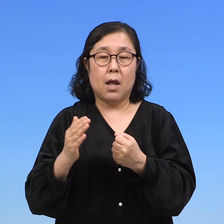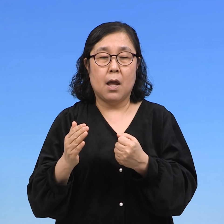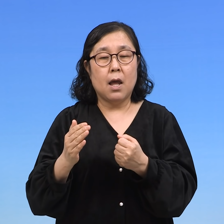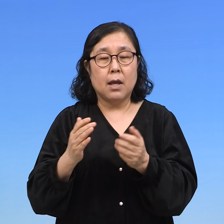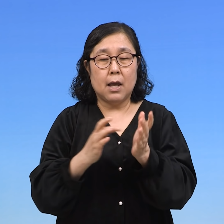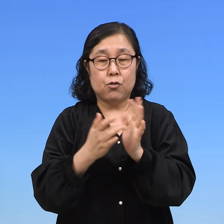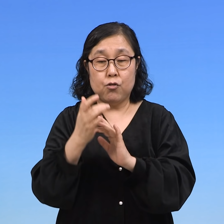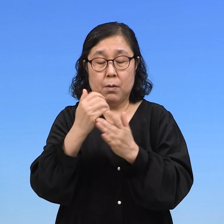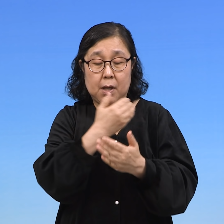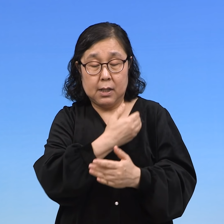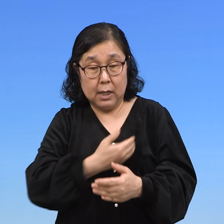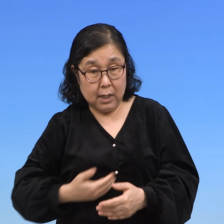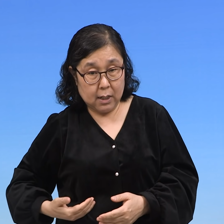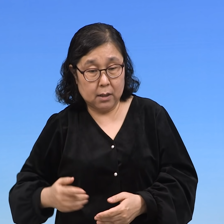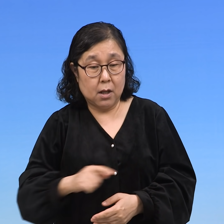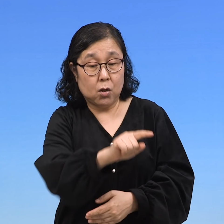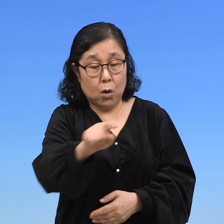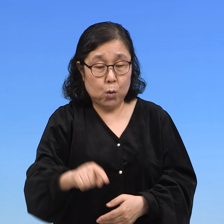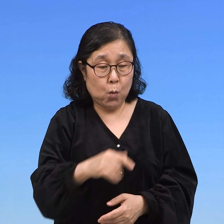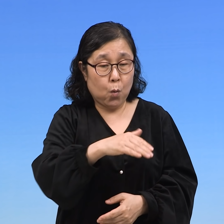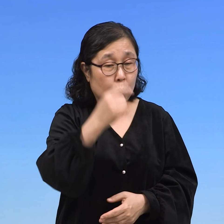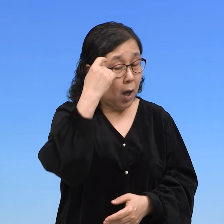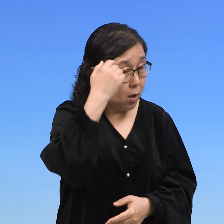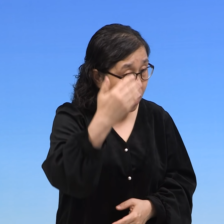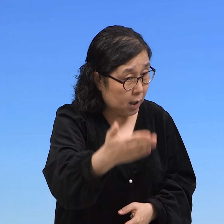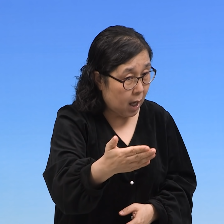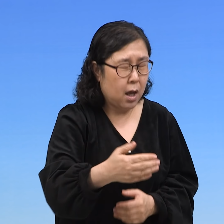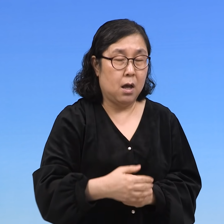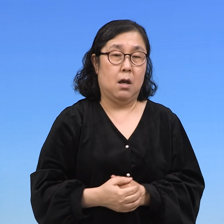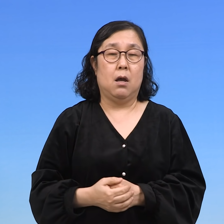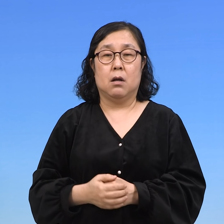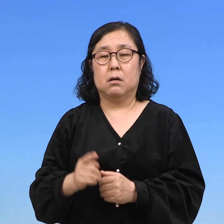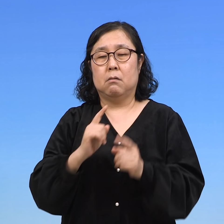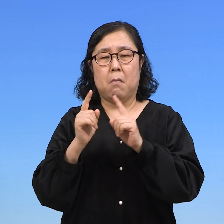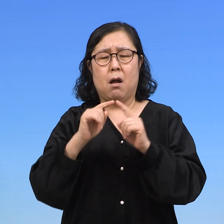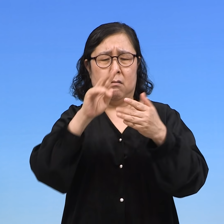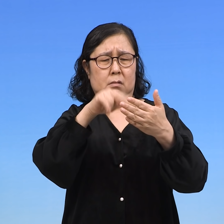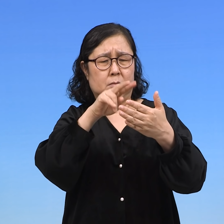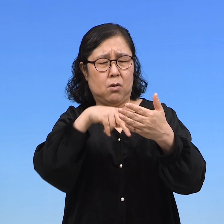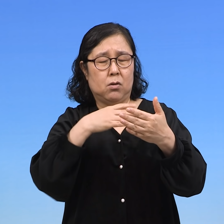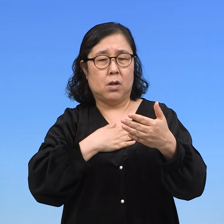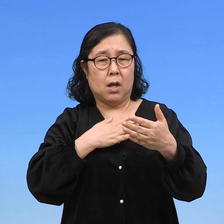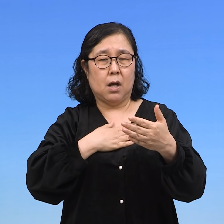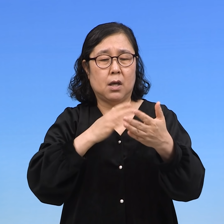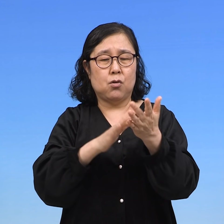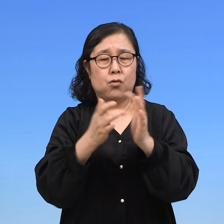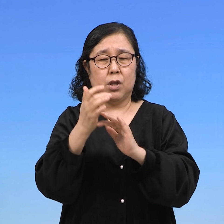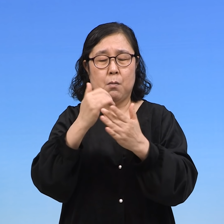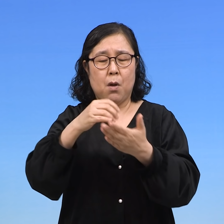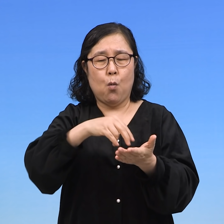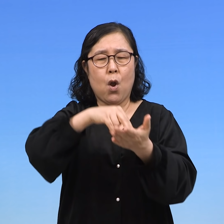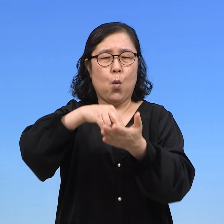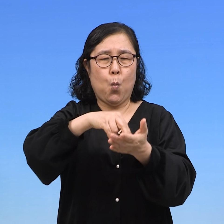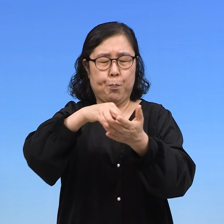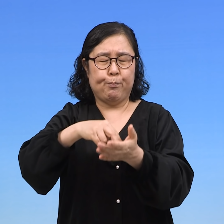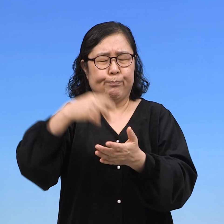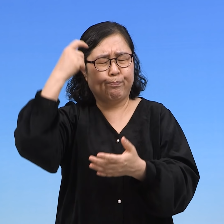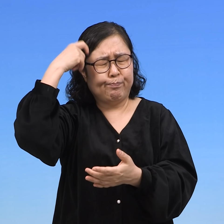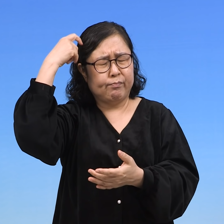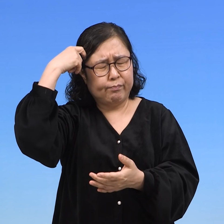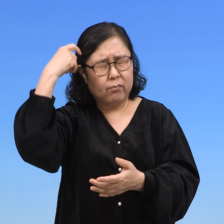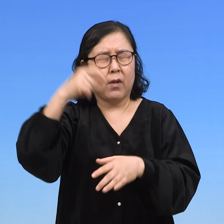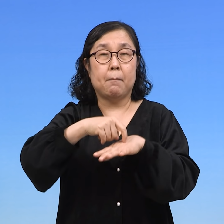외로움이 묻어나는 것 같아서 제 마음에 참 슬픔이 배여 나오더라는 겁니다 저는 오늘